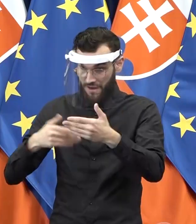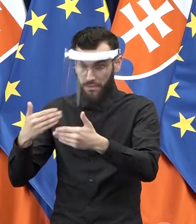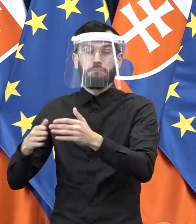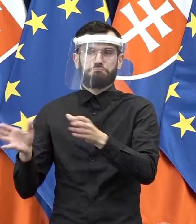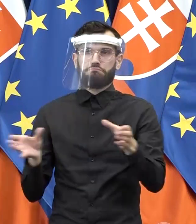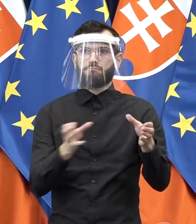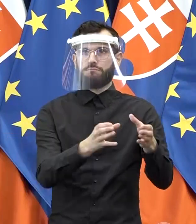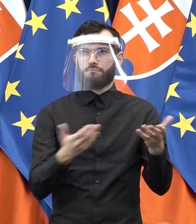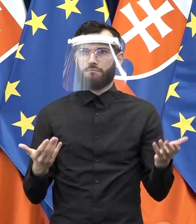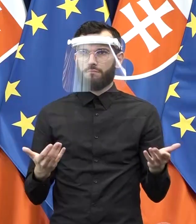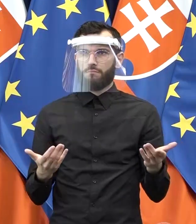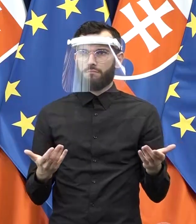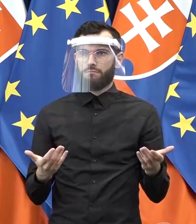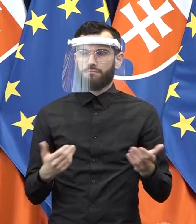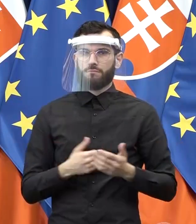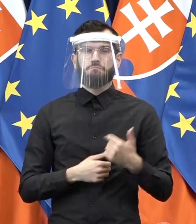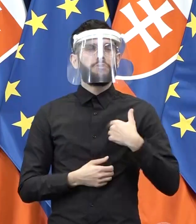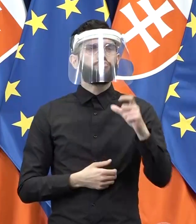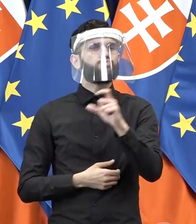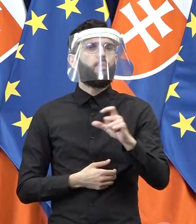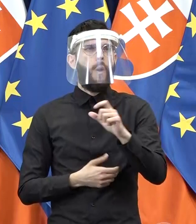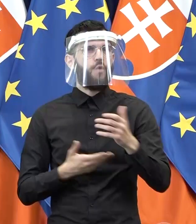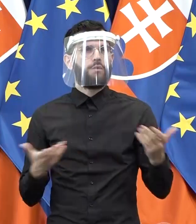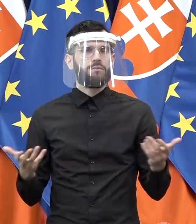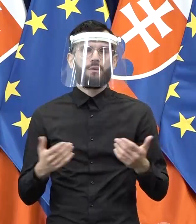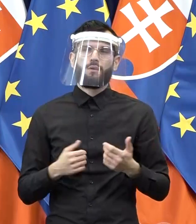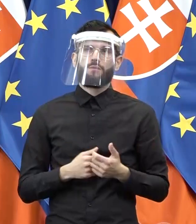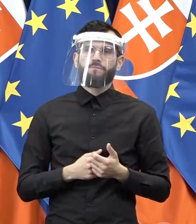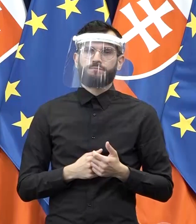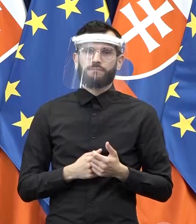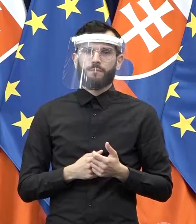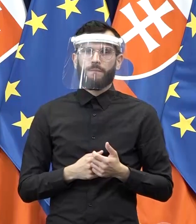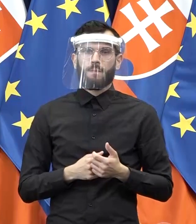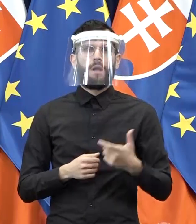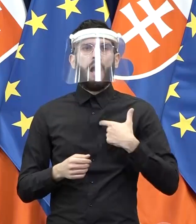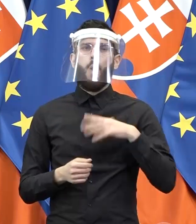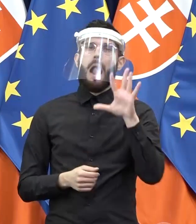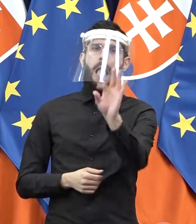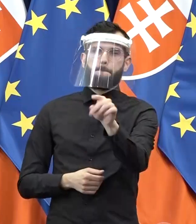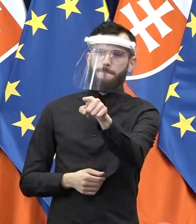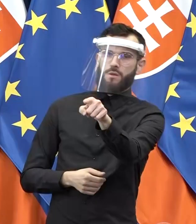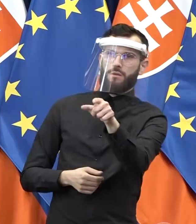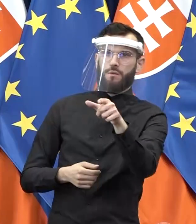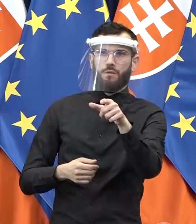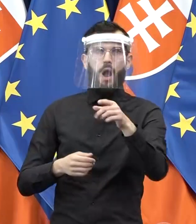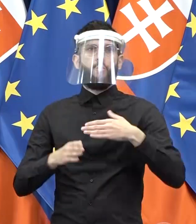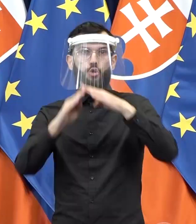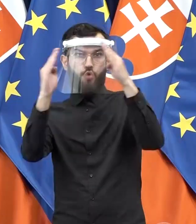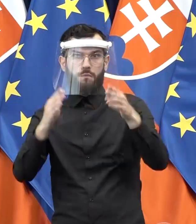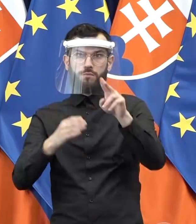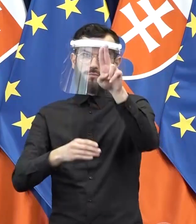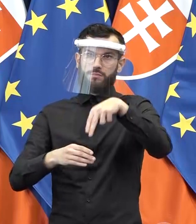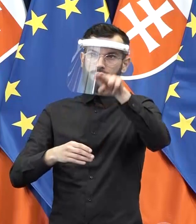Čiže nie je nejaký dôvod na to, aby sme my teraz označovali príbytok trebárs